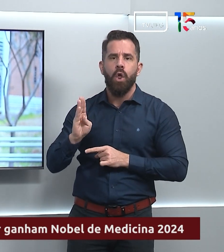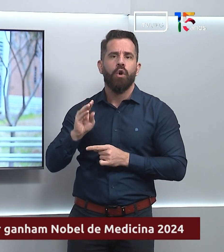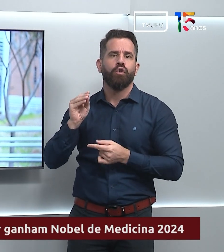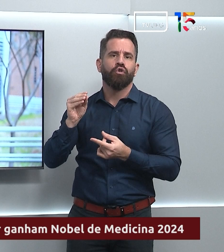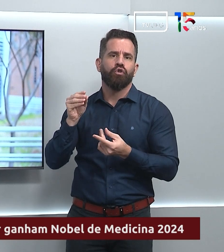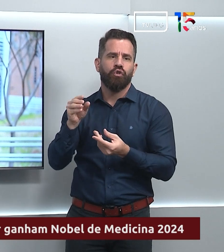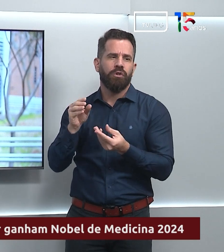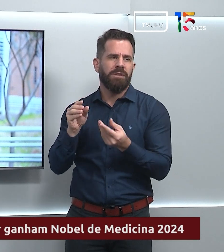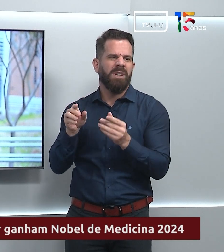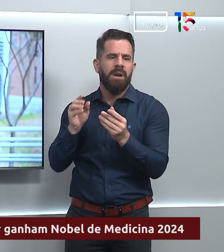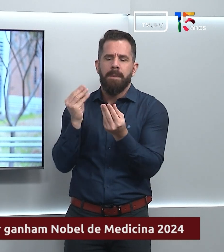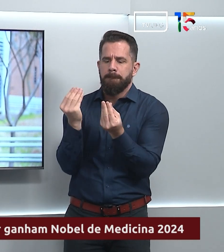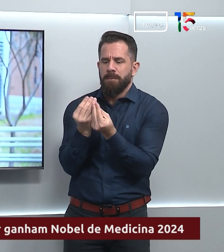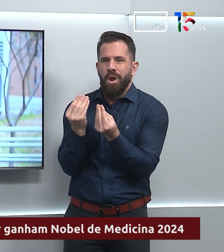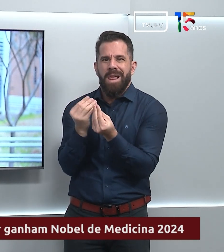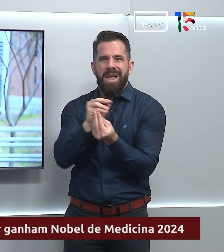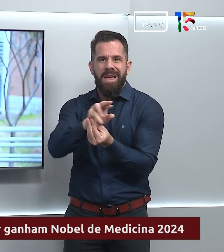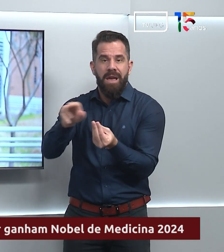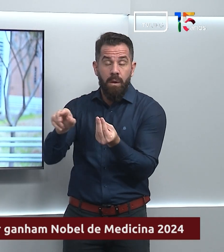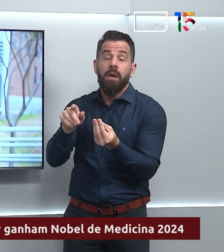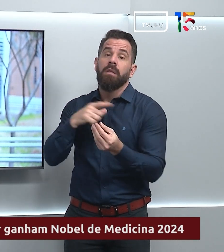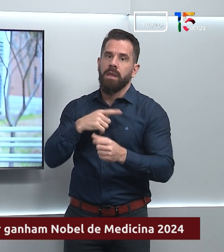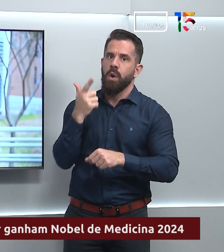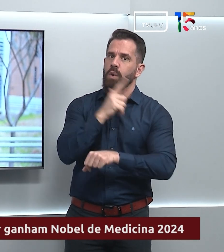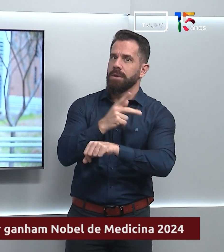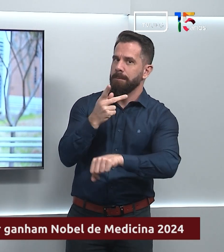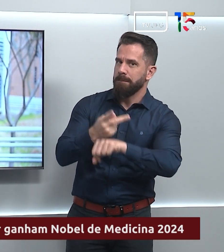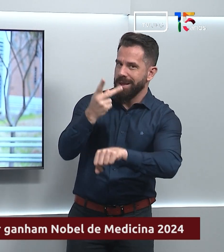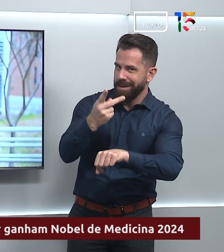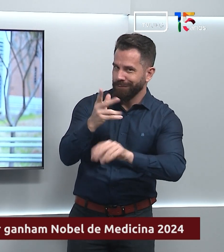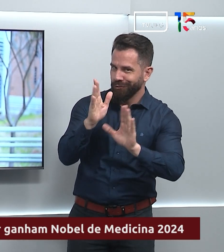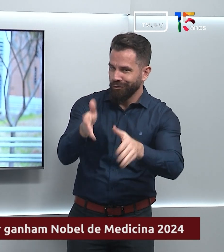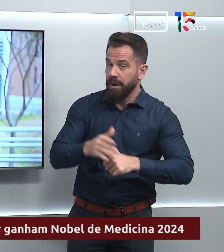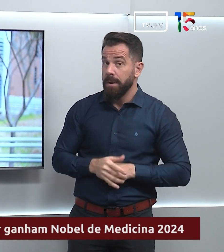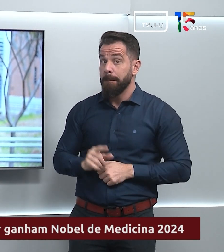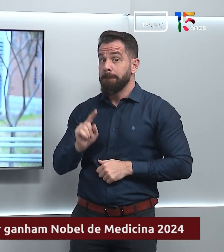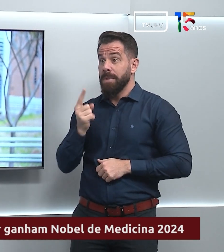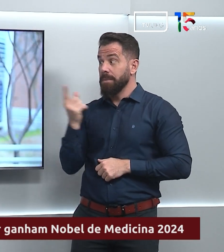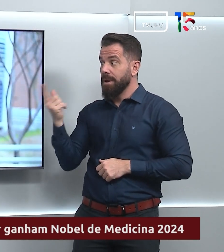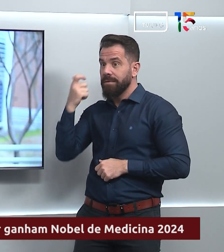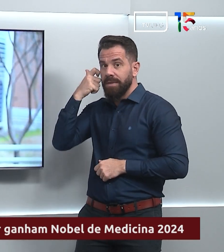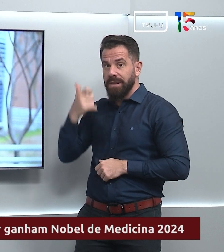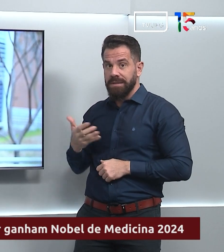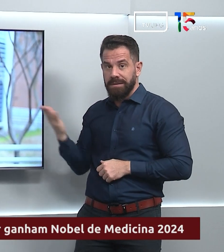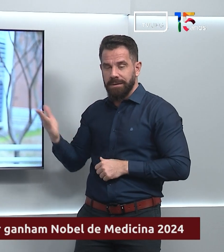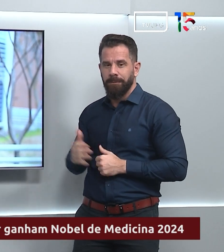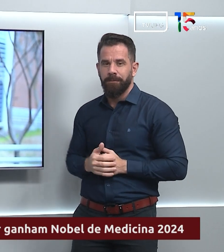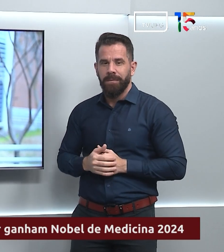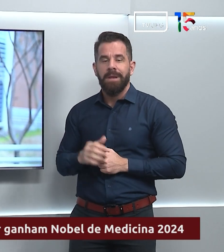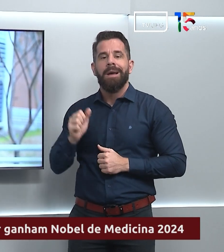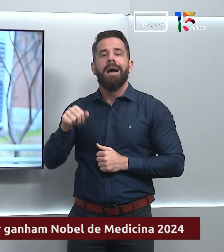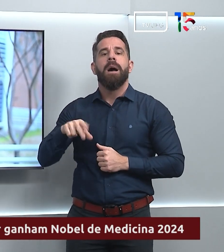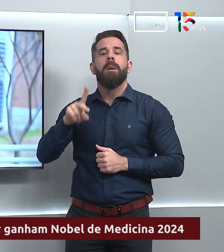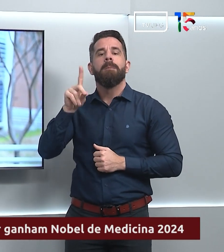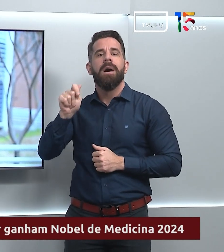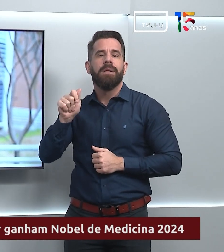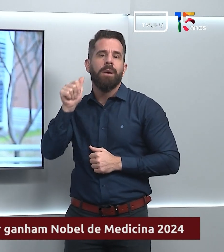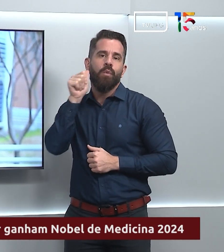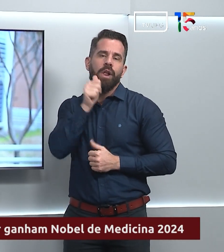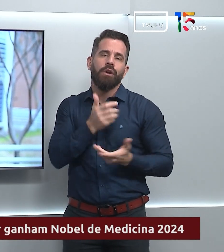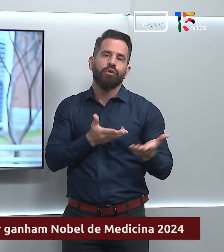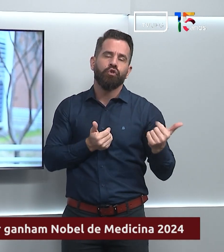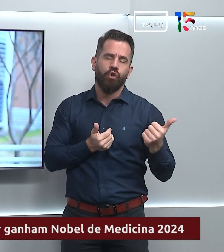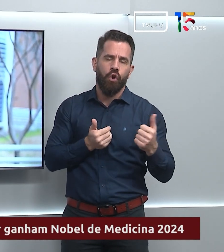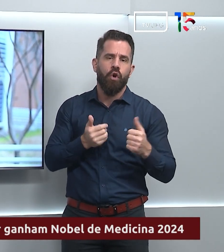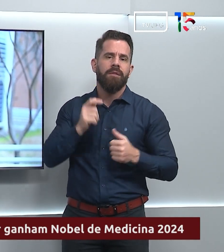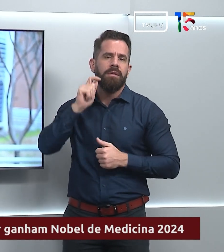os premiados. Mas antes de continuar falando nisso, vou fazer a minha descrição. Eu sou Amanda Dutra, uma jovem mulher negra de